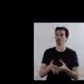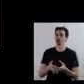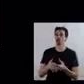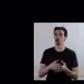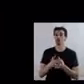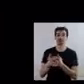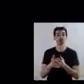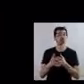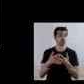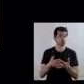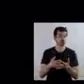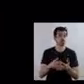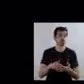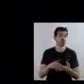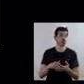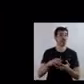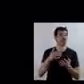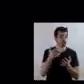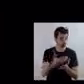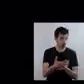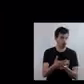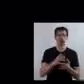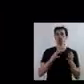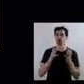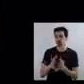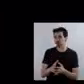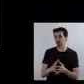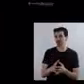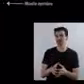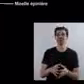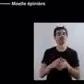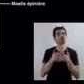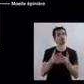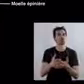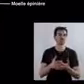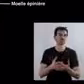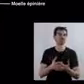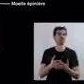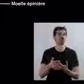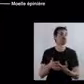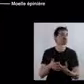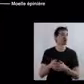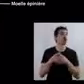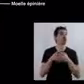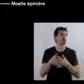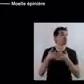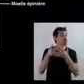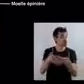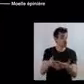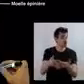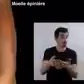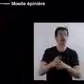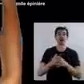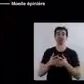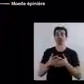avec les prolongements de part et d'autre de celui-ci que l'on appelle les tendons. Sur votre droite, vous avez une coupe transversale de moelle épinière observée